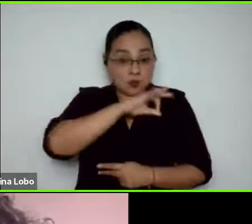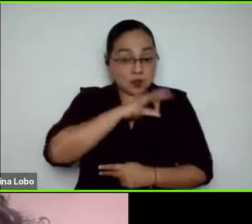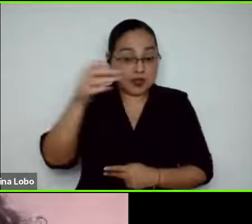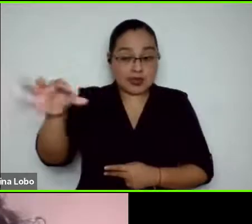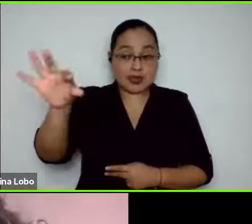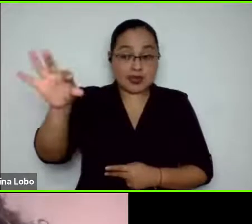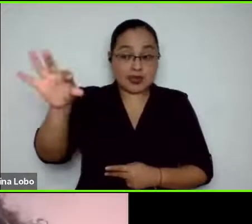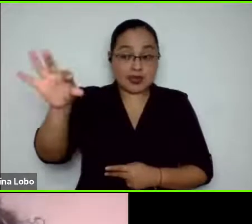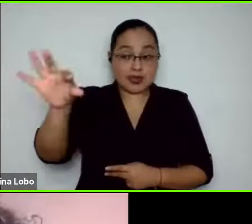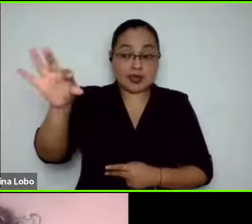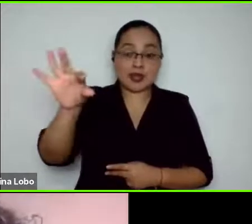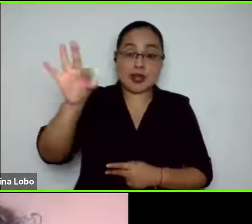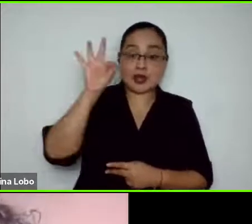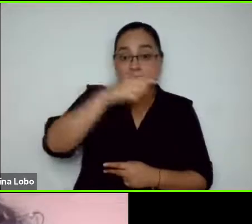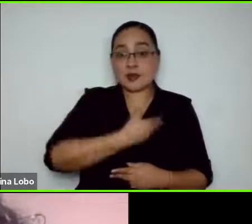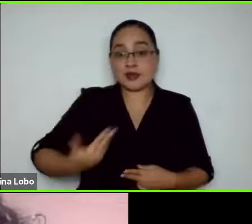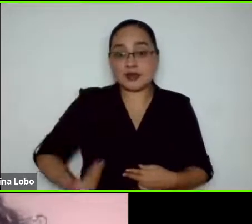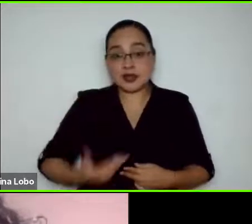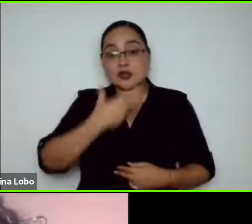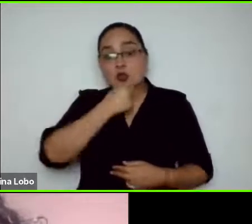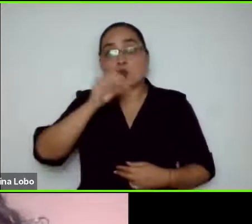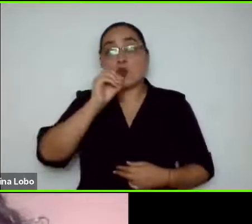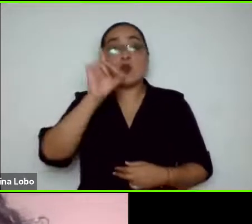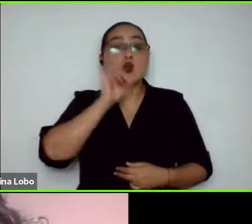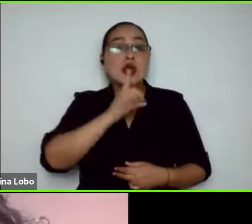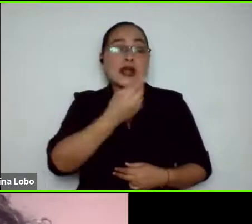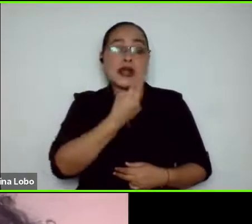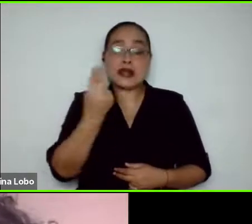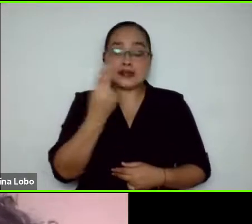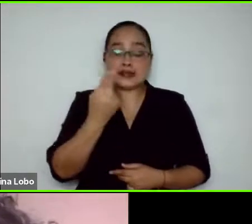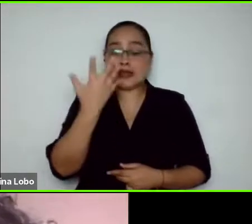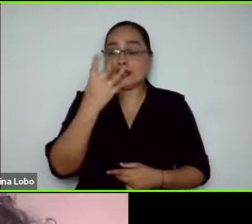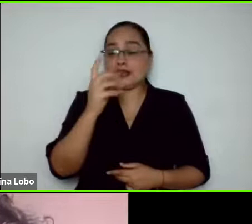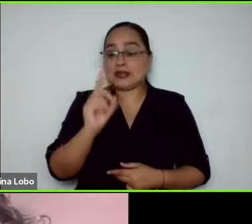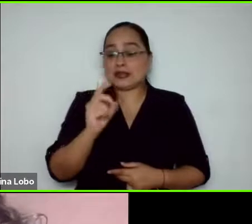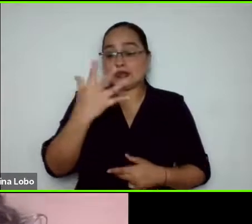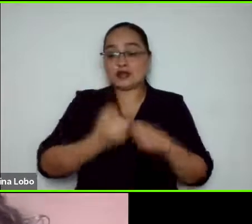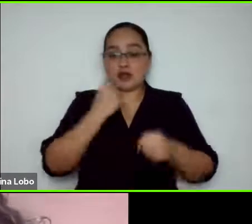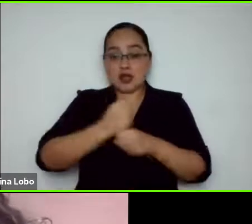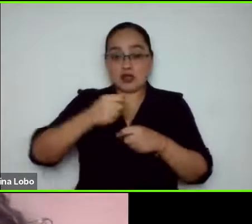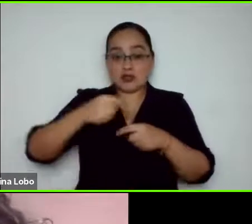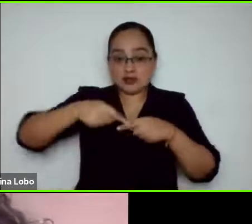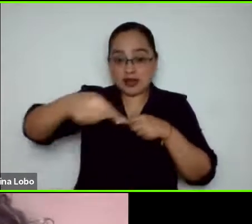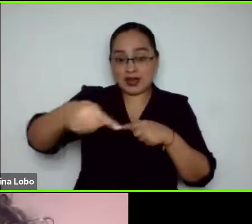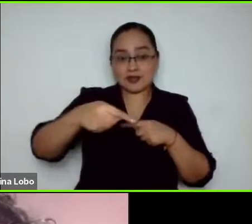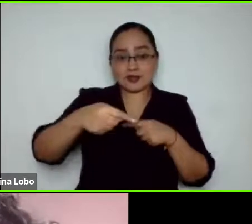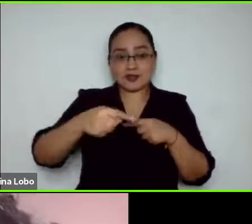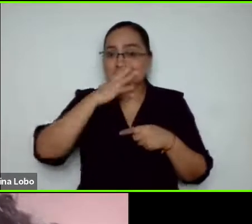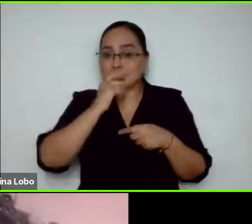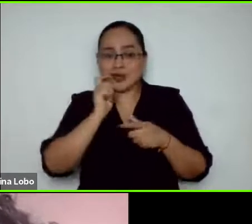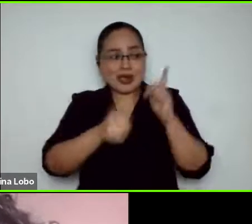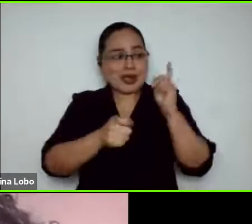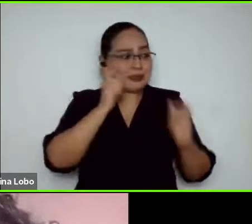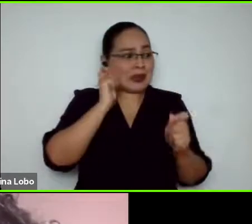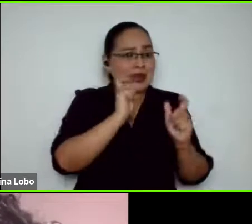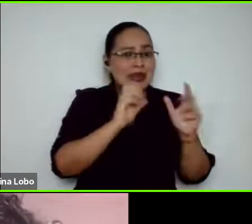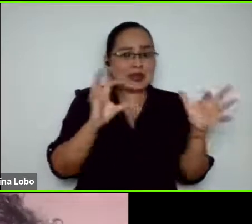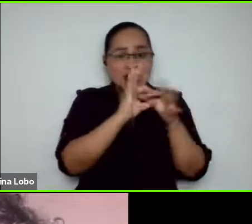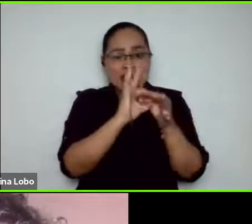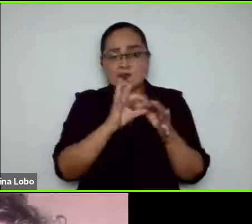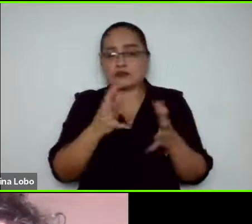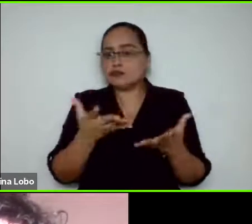República o presidenta se necesita tener 35 años. Entonces es una regla. No hay mayor disputa interpretativa en su